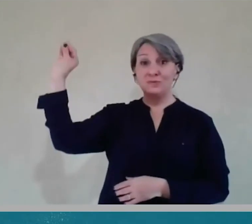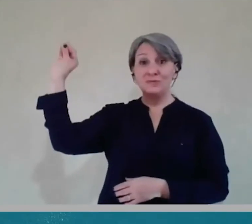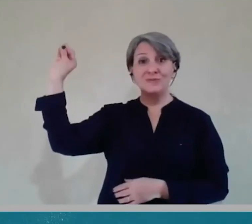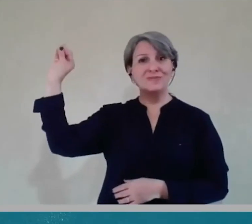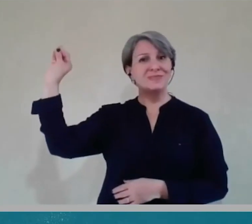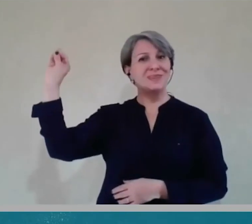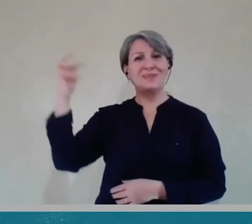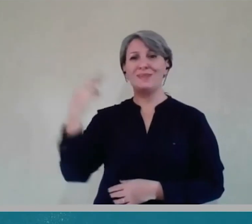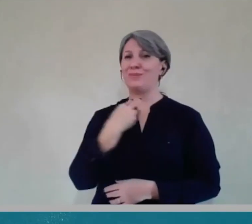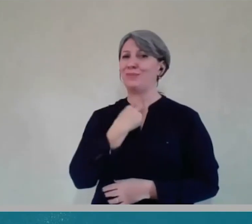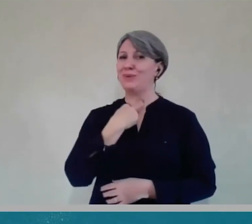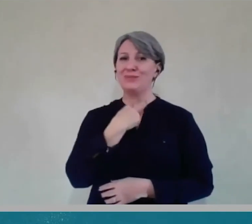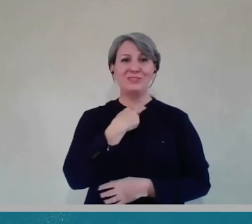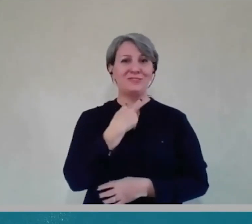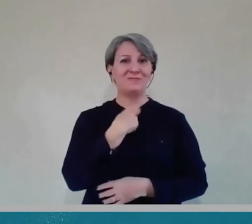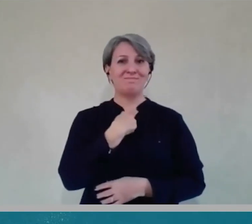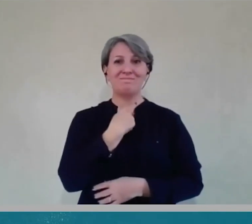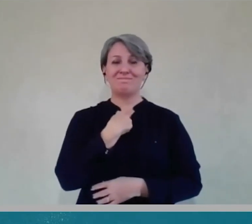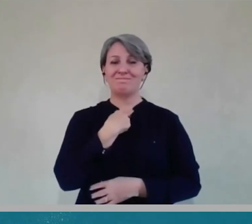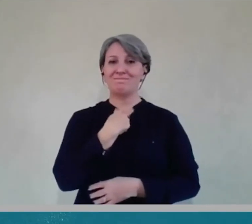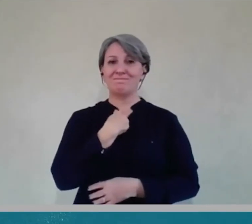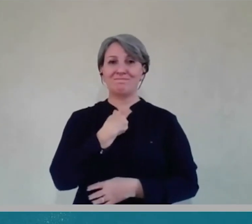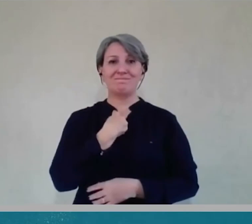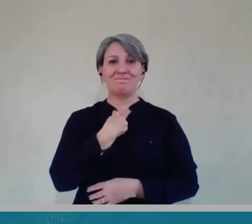somos assim. Nós